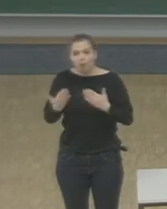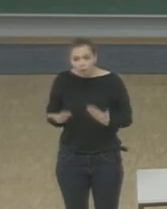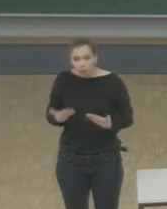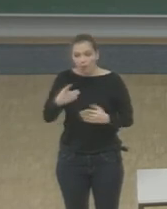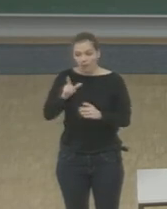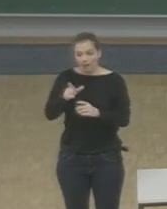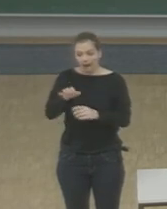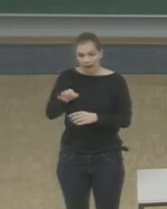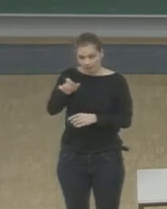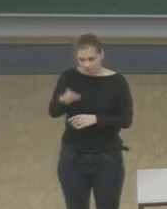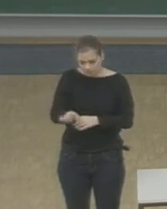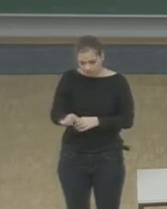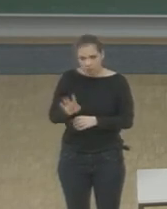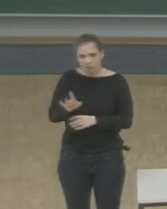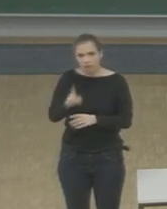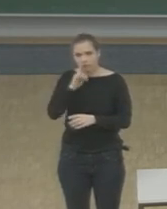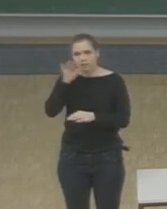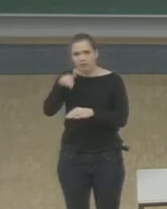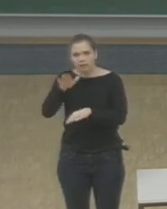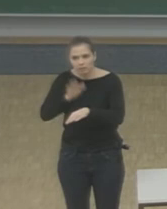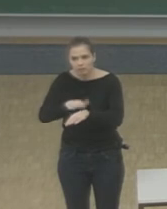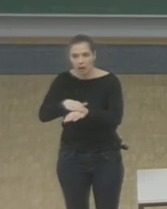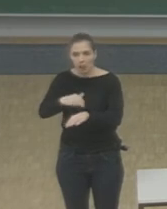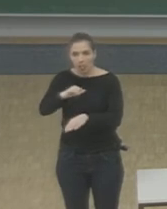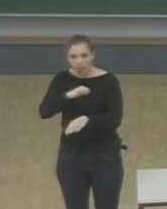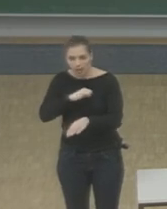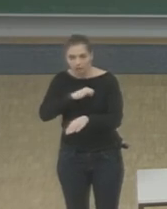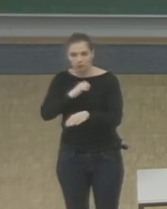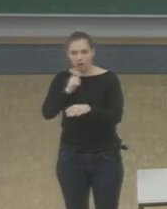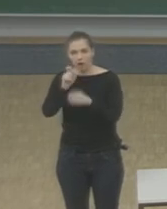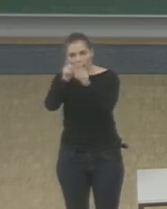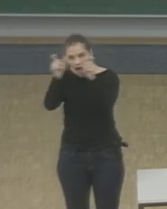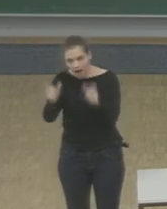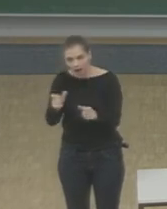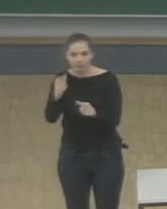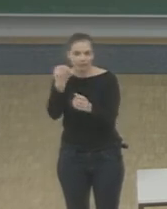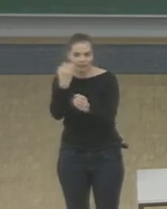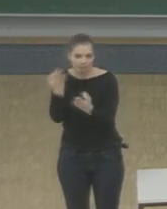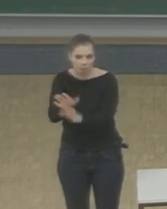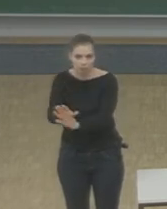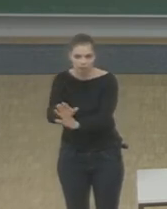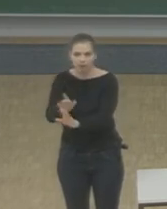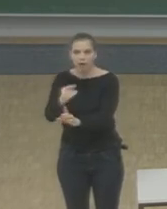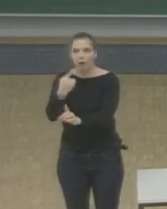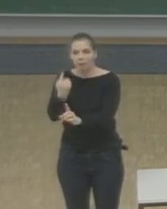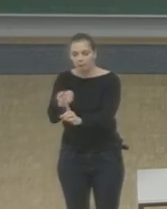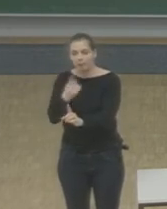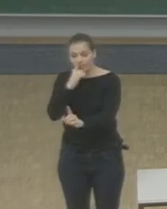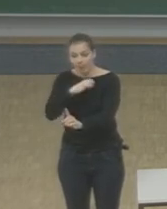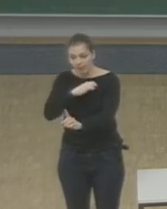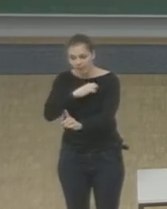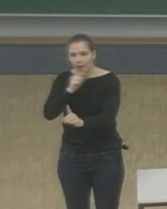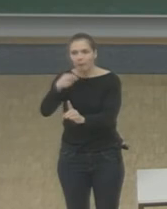erlauben, Interesse, Zeit, Muße und die richtigen Rahmenbedingungen bereits vorausgesetzt, sich im Erwachsenenleben